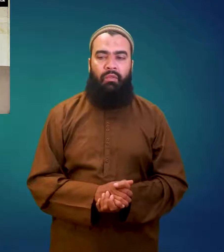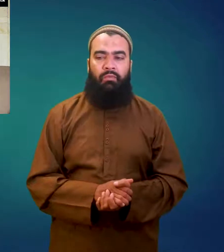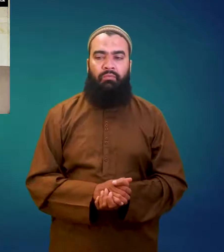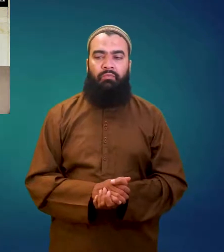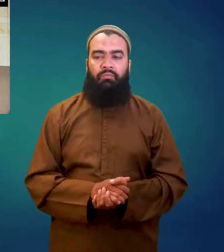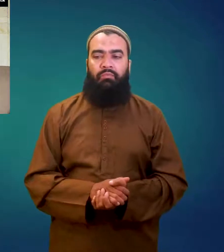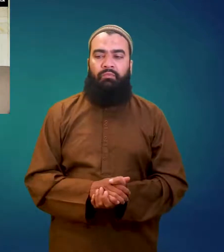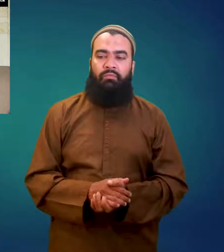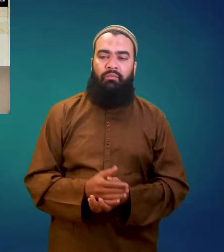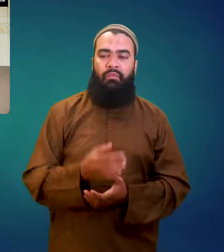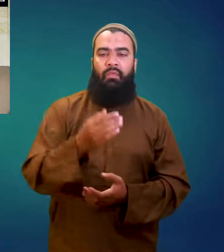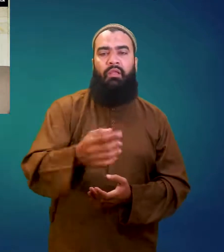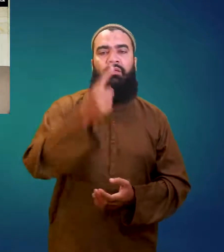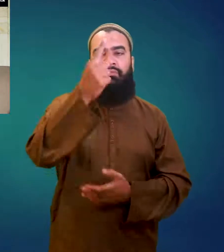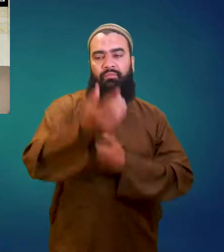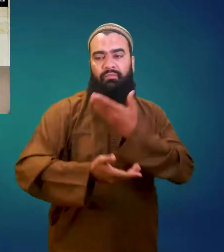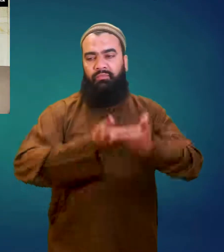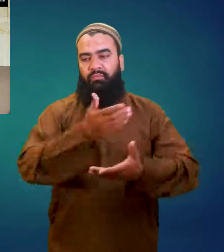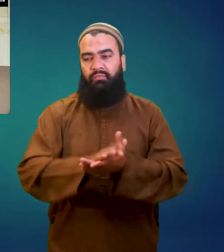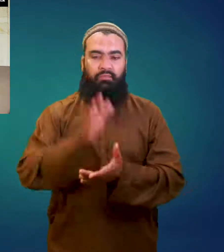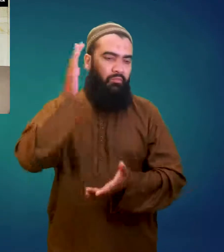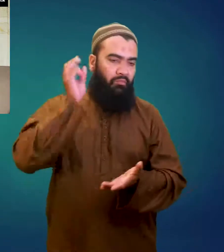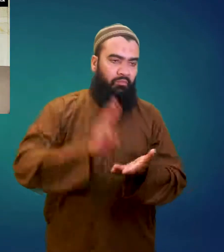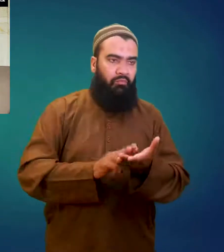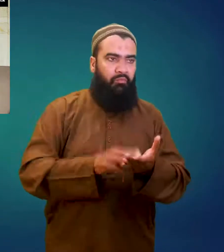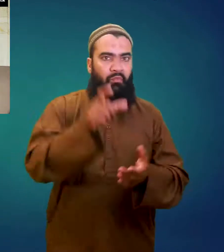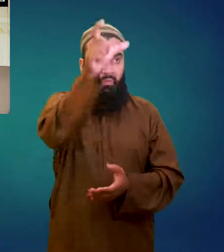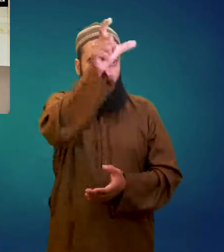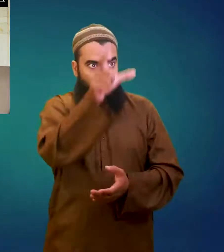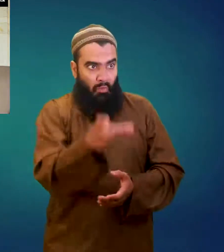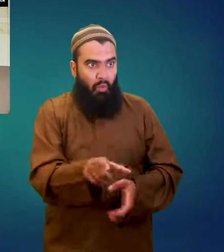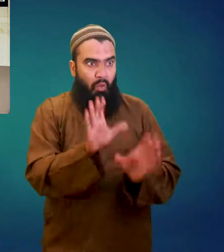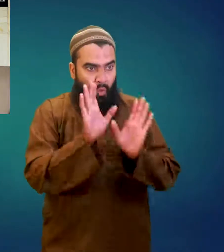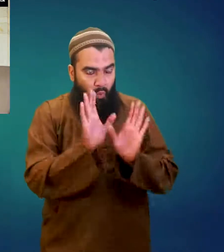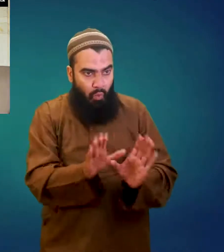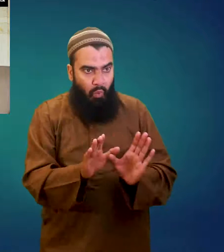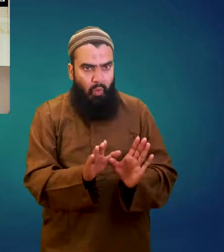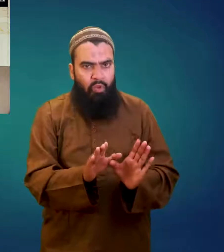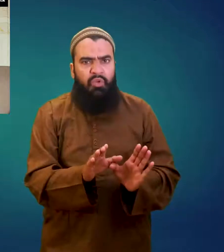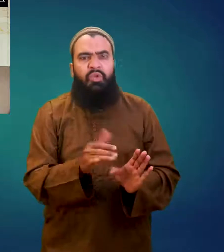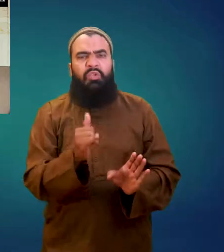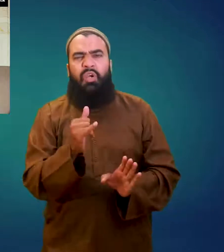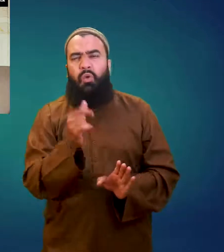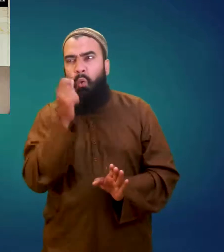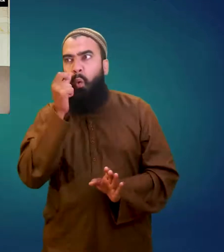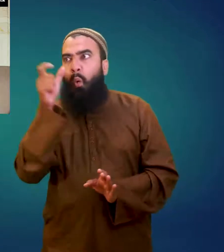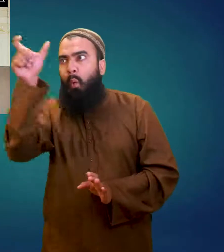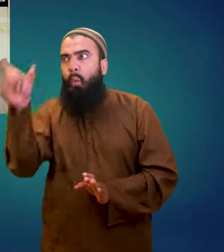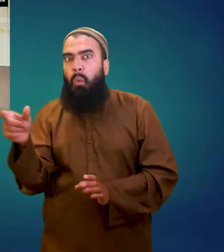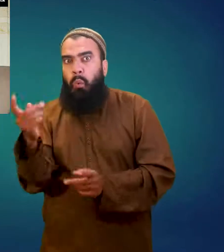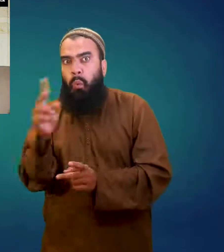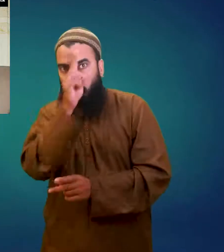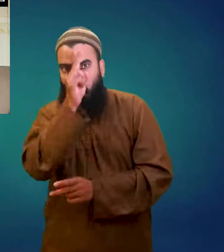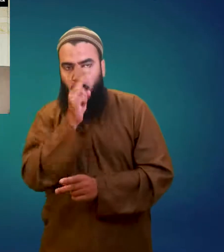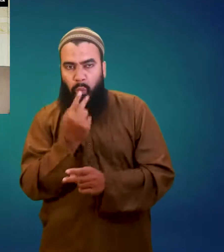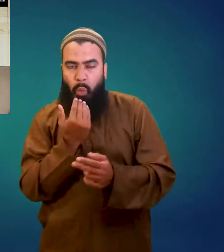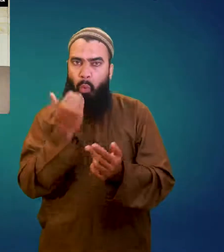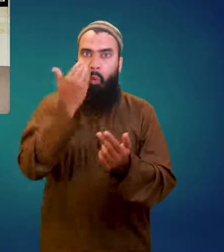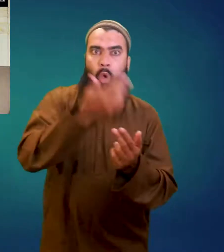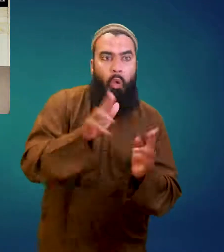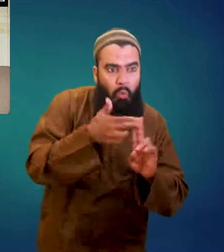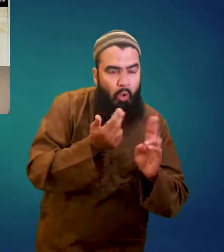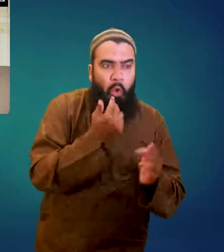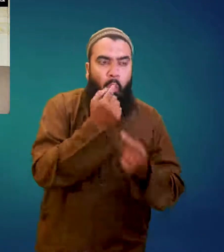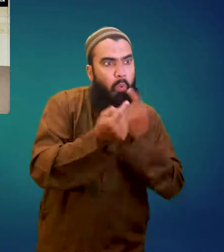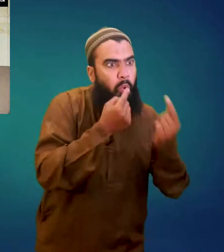فاسق بنبأ فتبینوا، اہل ایمان کو ہدایت دی گئی کہ اگر کوئی فاسق آدمی ان کے پاس کوئی خبر